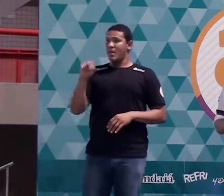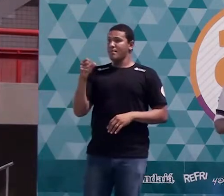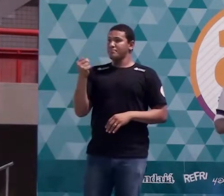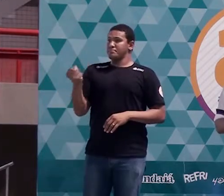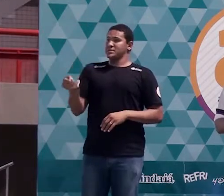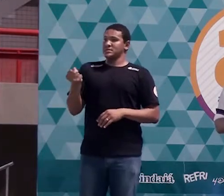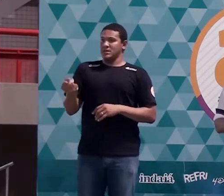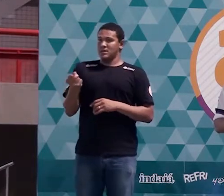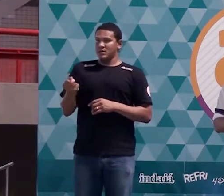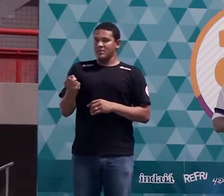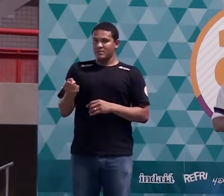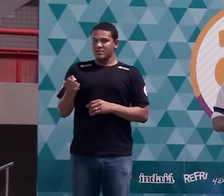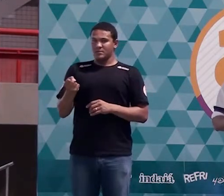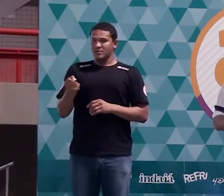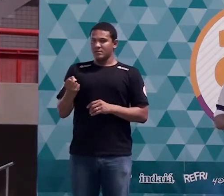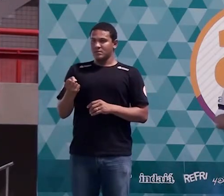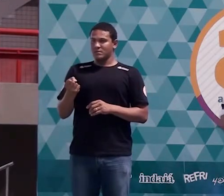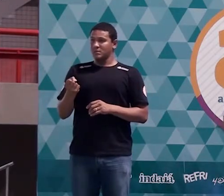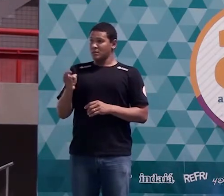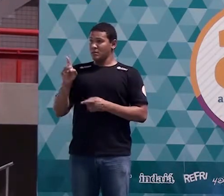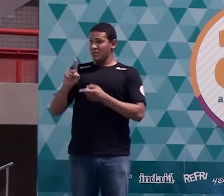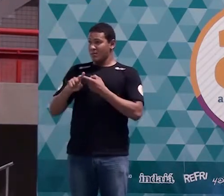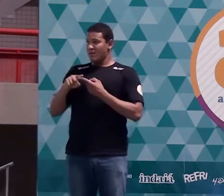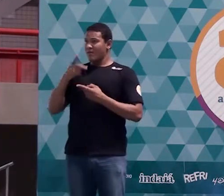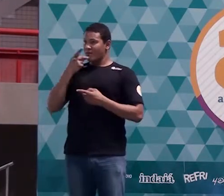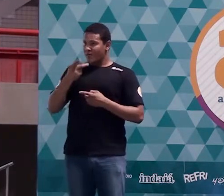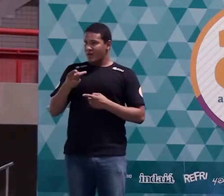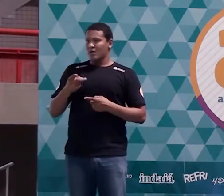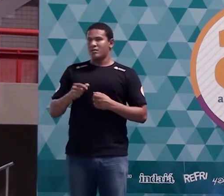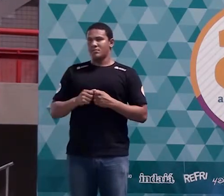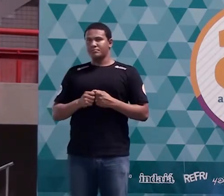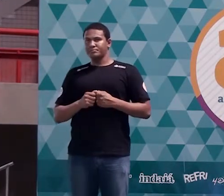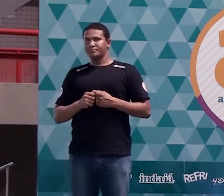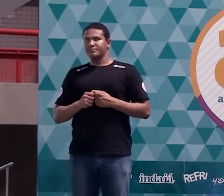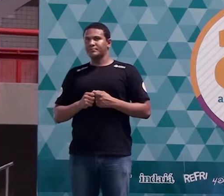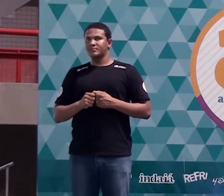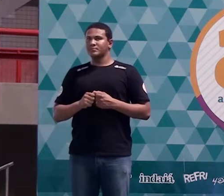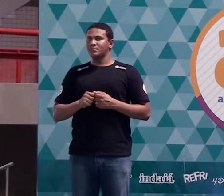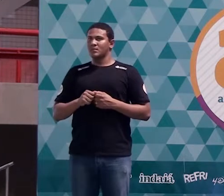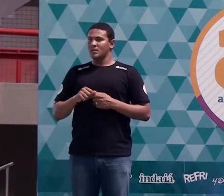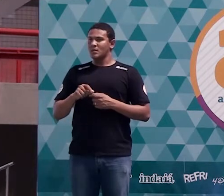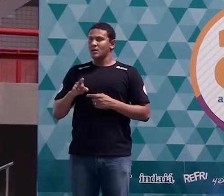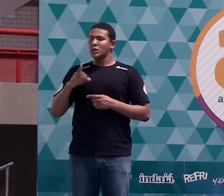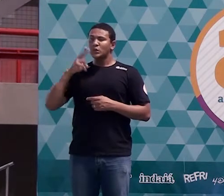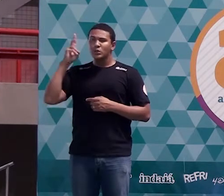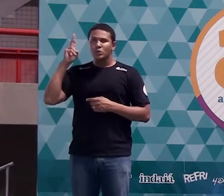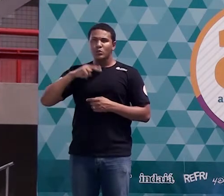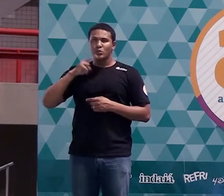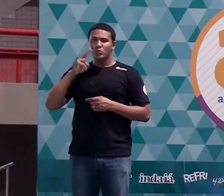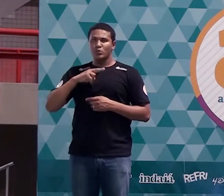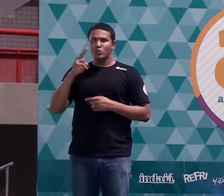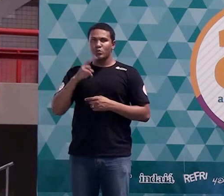miserável. E que o pai vivia dizendo, meu filho, olha aí, nunca